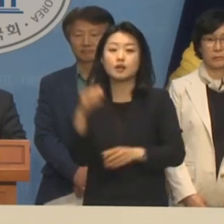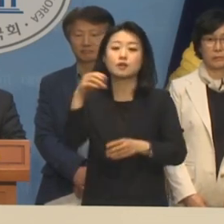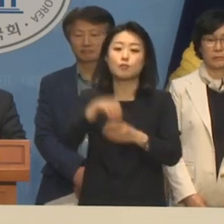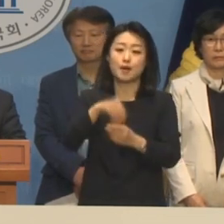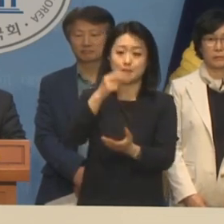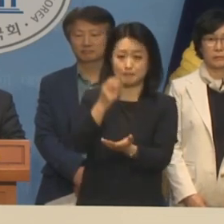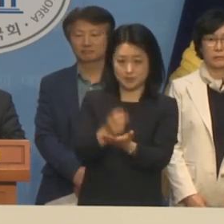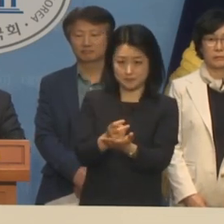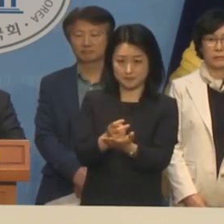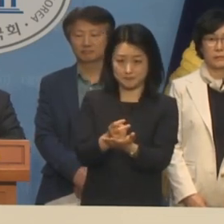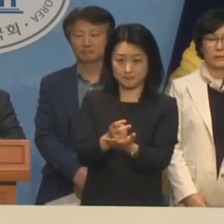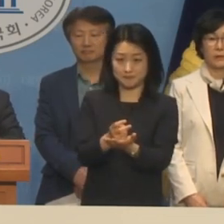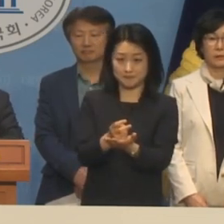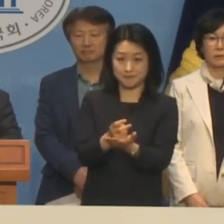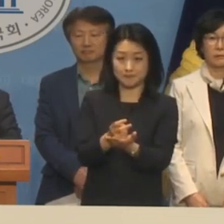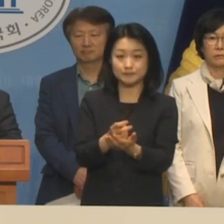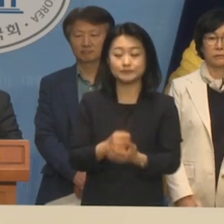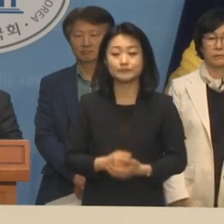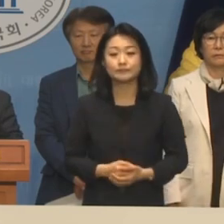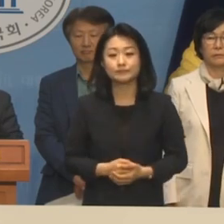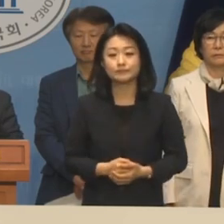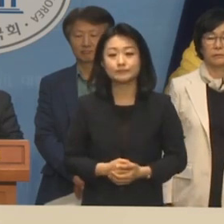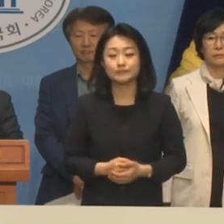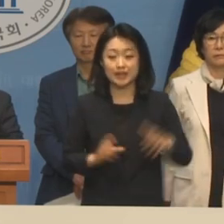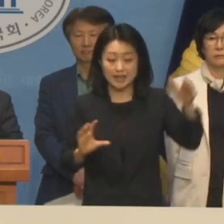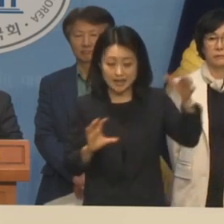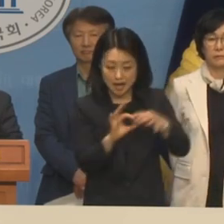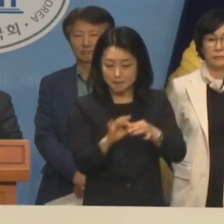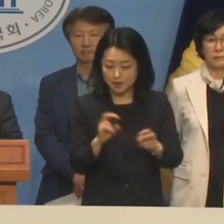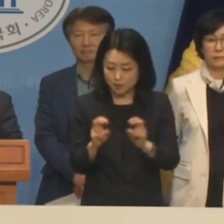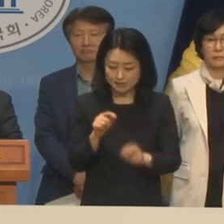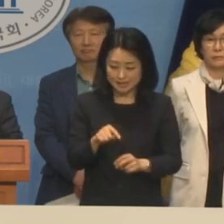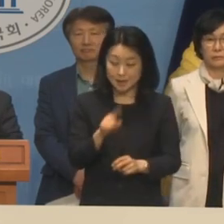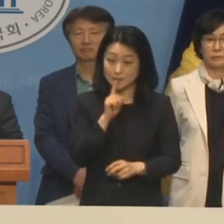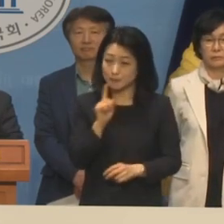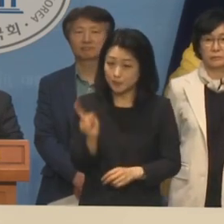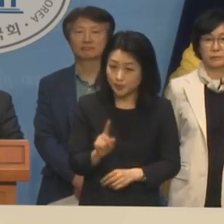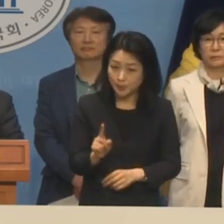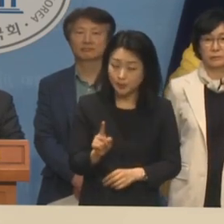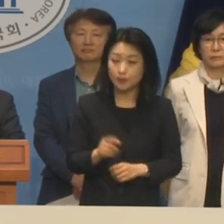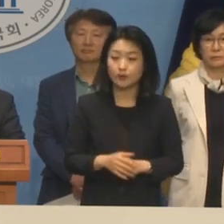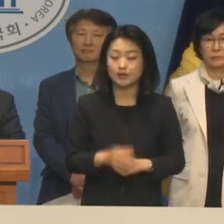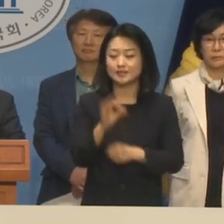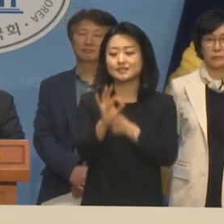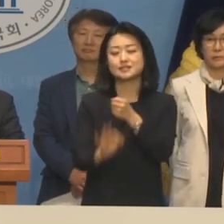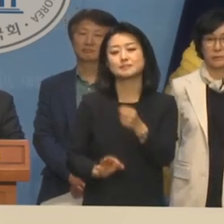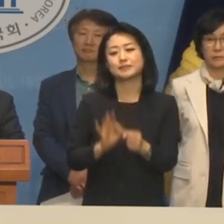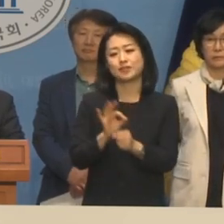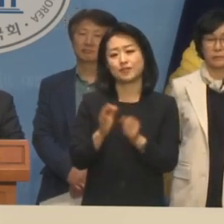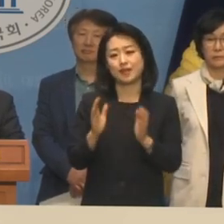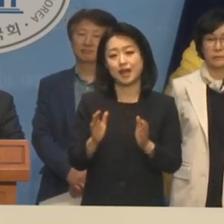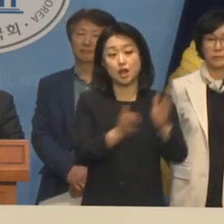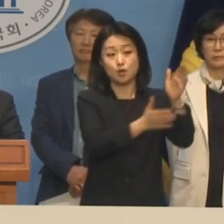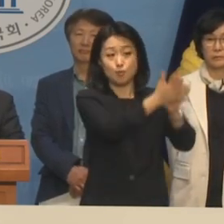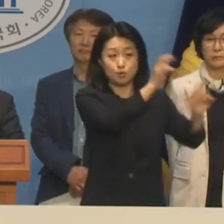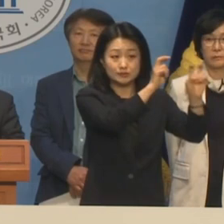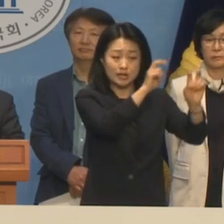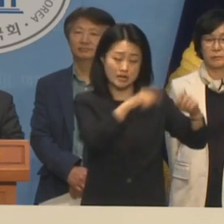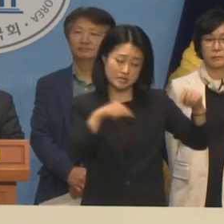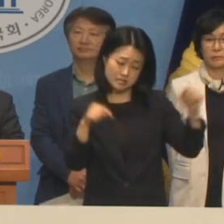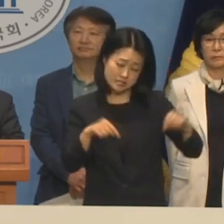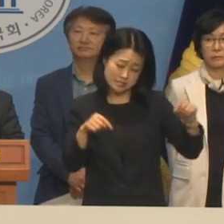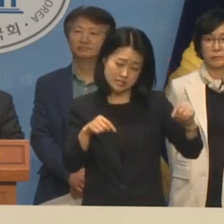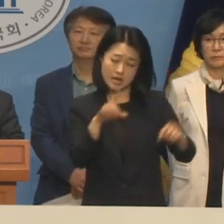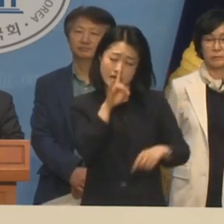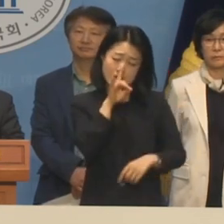법이기 때문입니다. 한 가맹점주께서 말씀하시기를 10년간 본사와 다퉜던